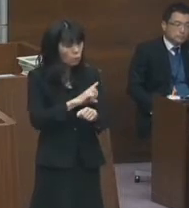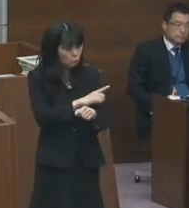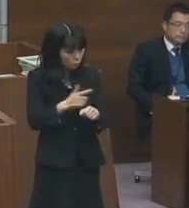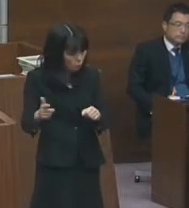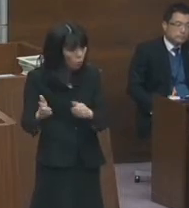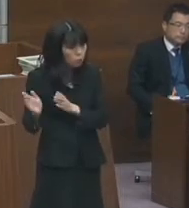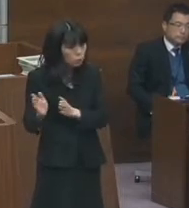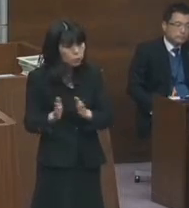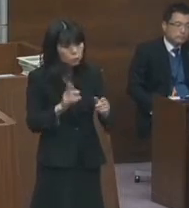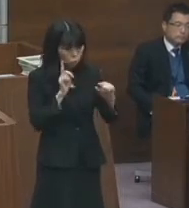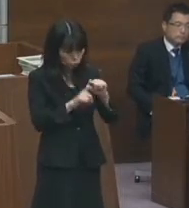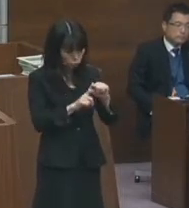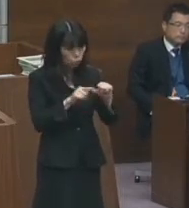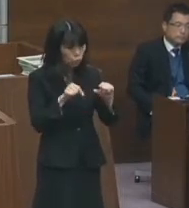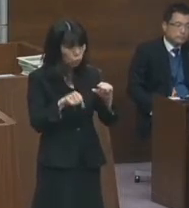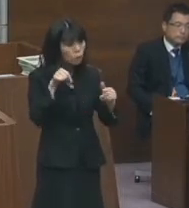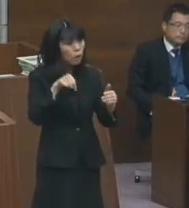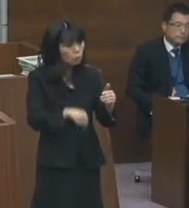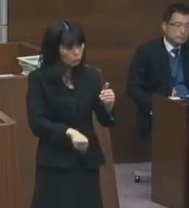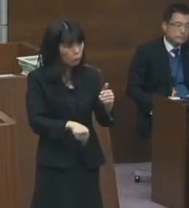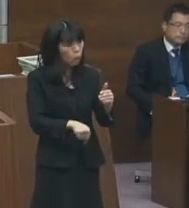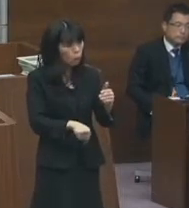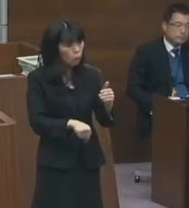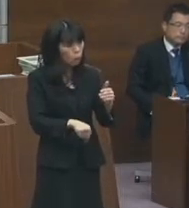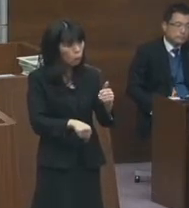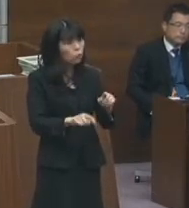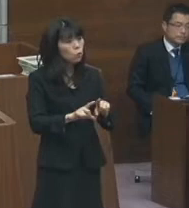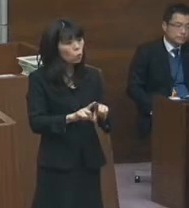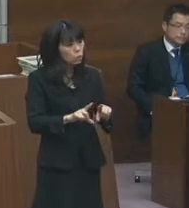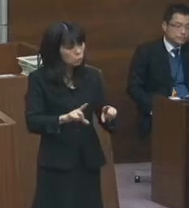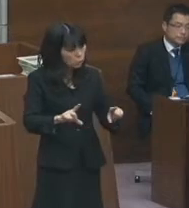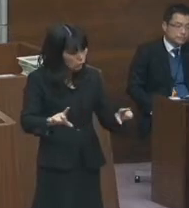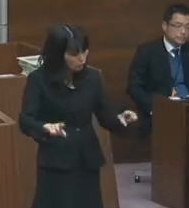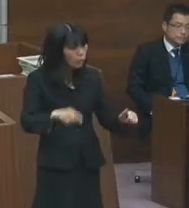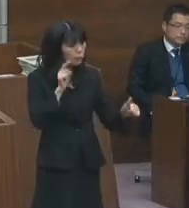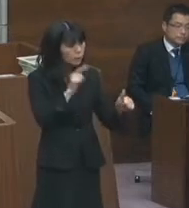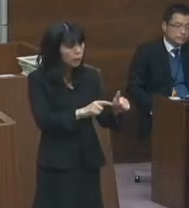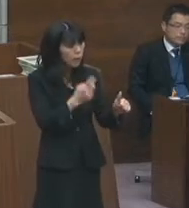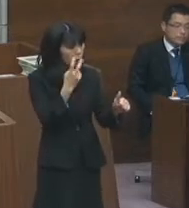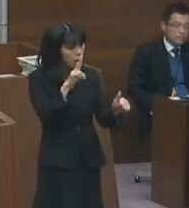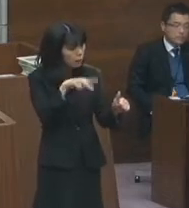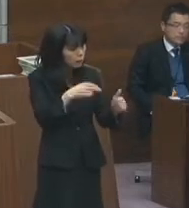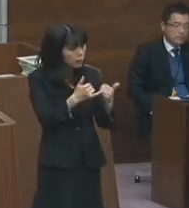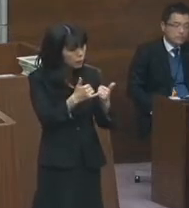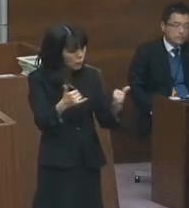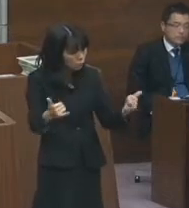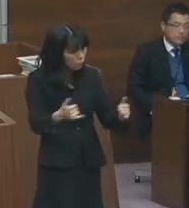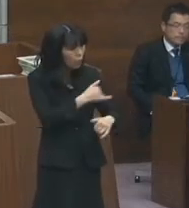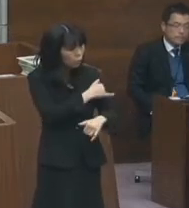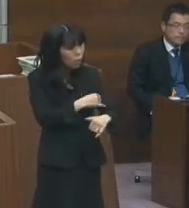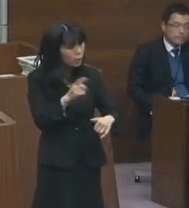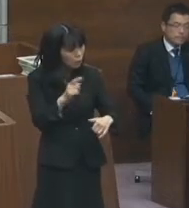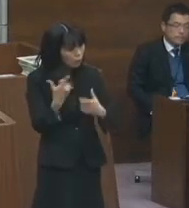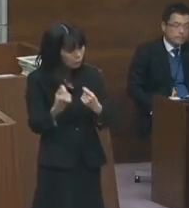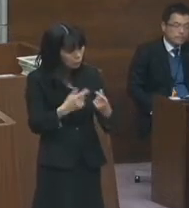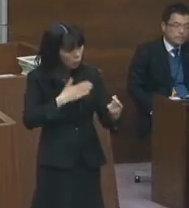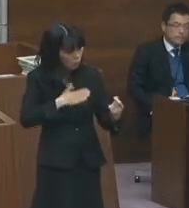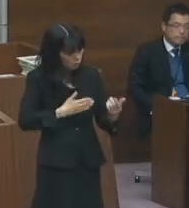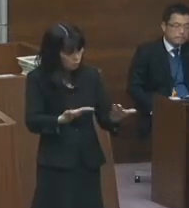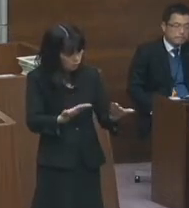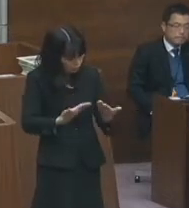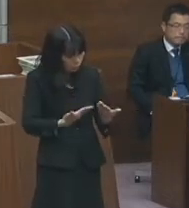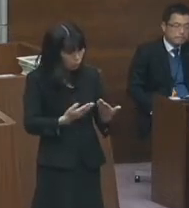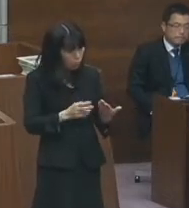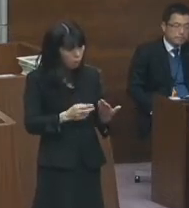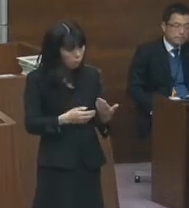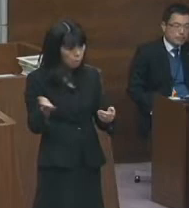が、その中においても、当然のことながら、指定管理者にもその役割をしっかりと認識し、管理運営